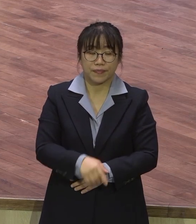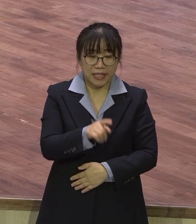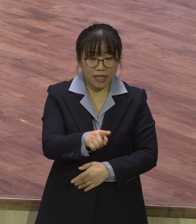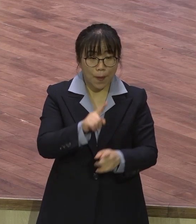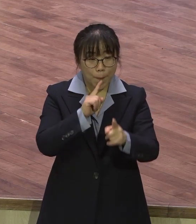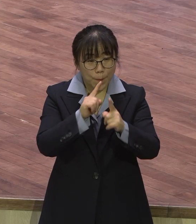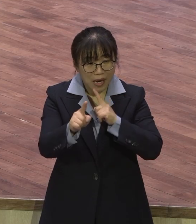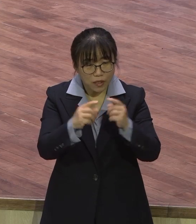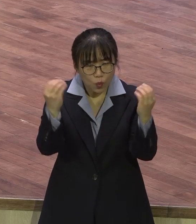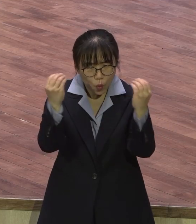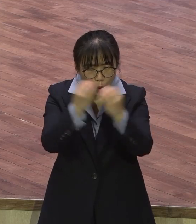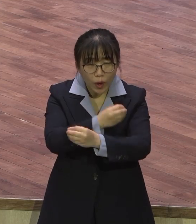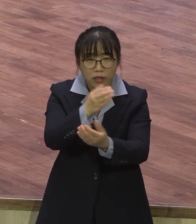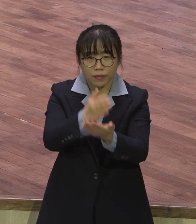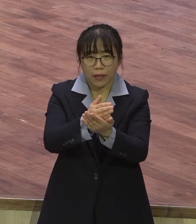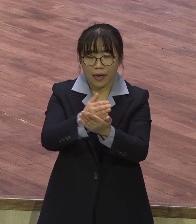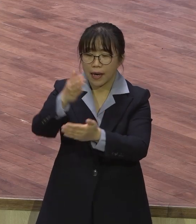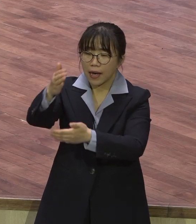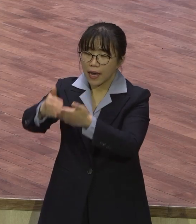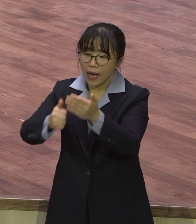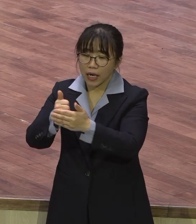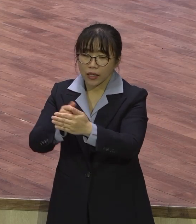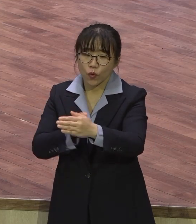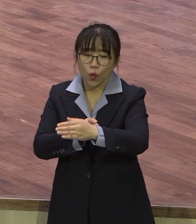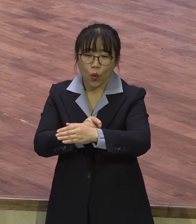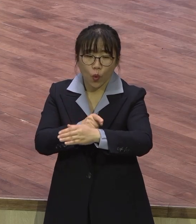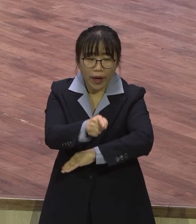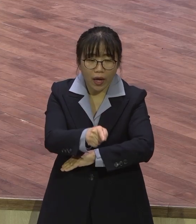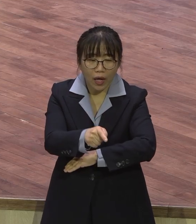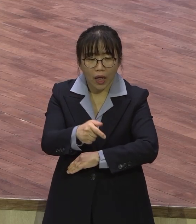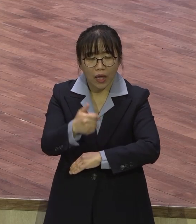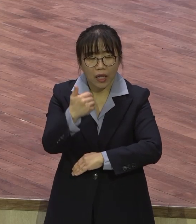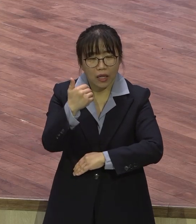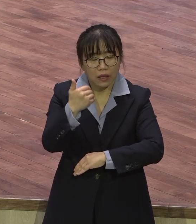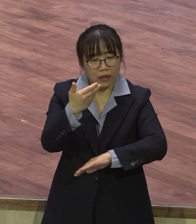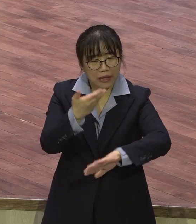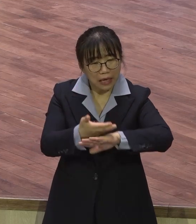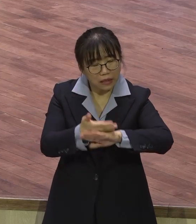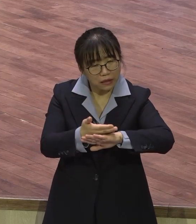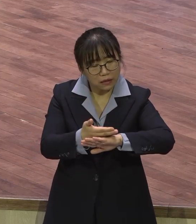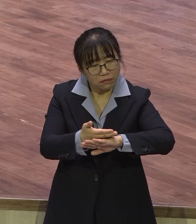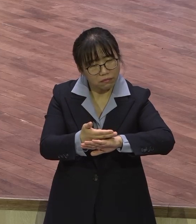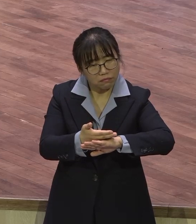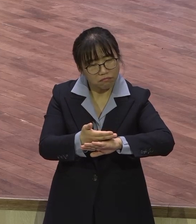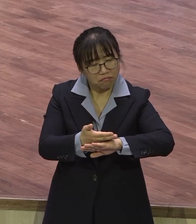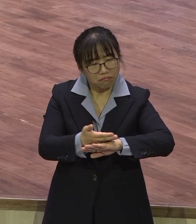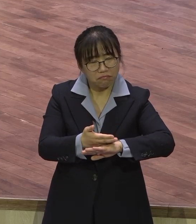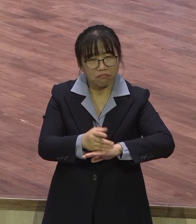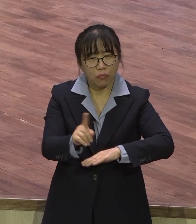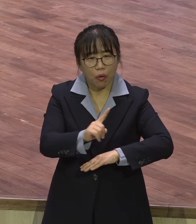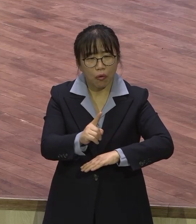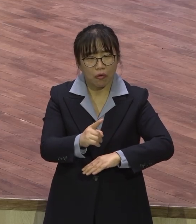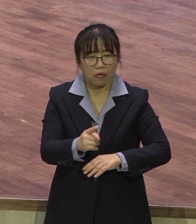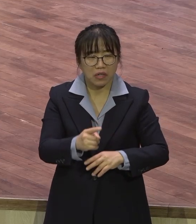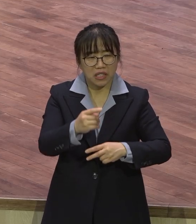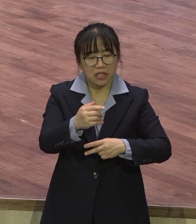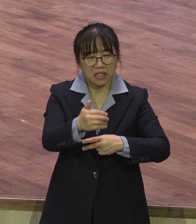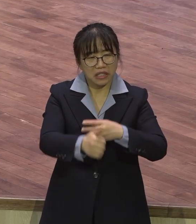자칫 오해하면 하나님 외에도 다른 신이 있는가 다른 신이 있다는 말 아닌가